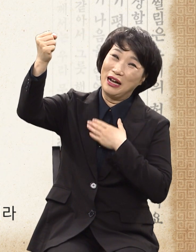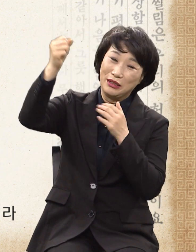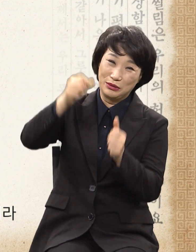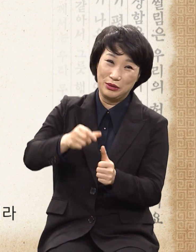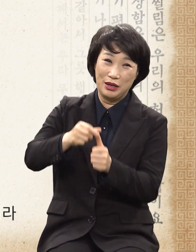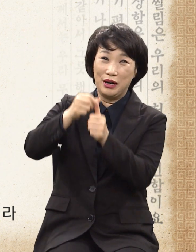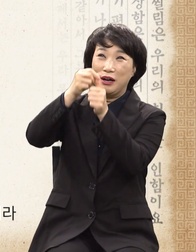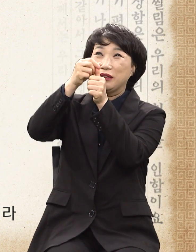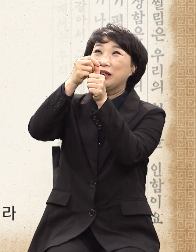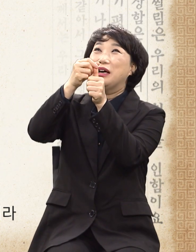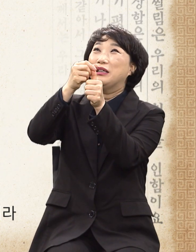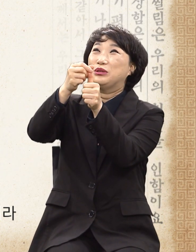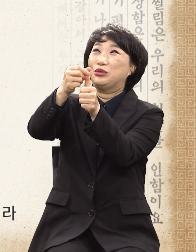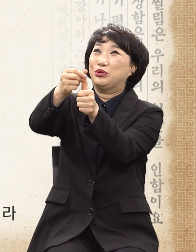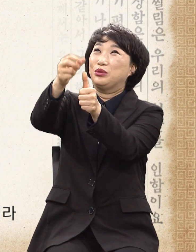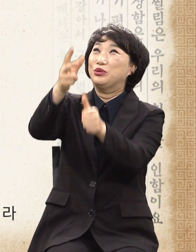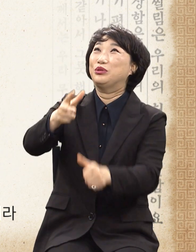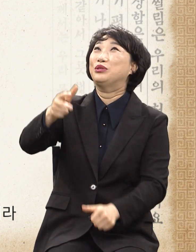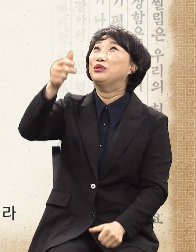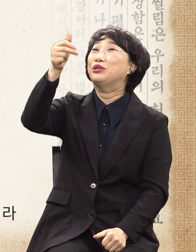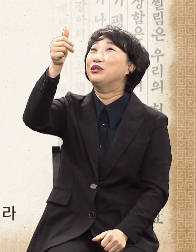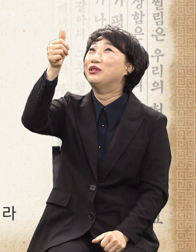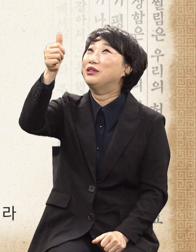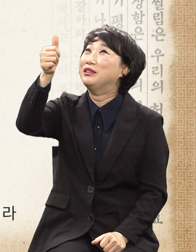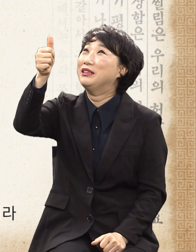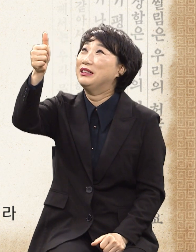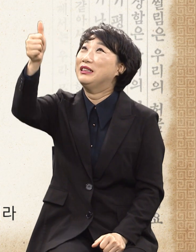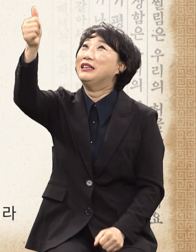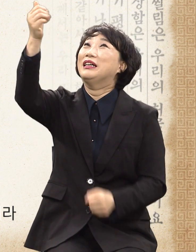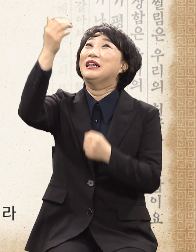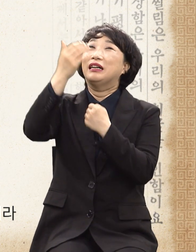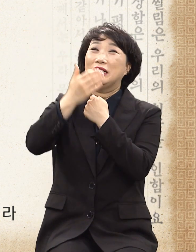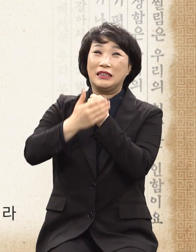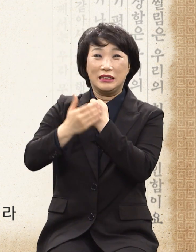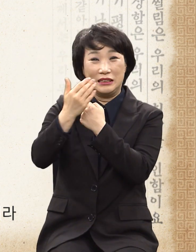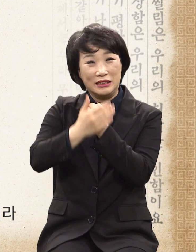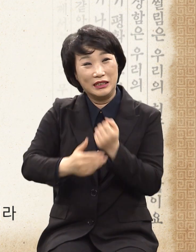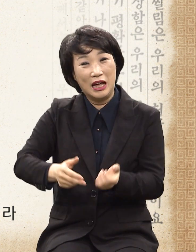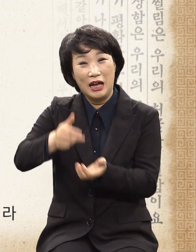여겨 구원해 주리.